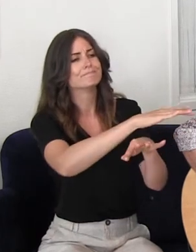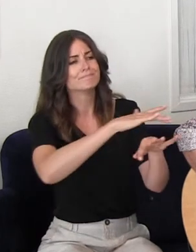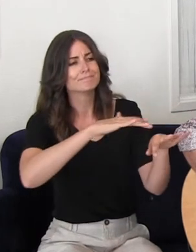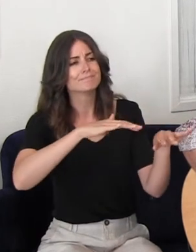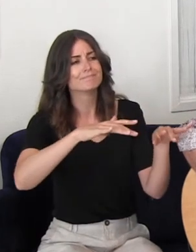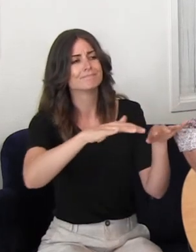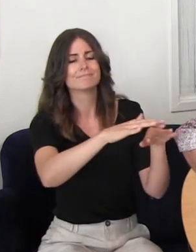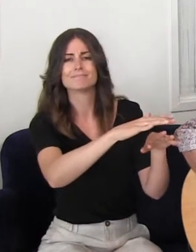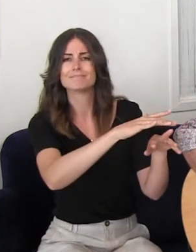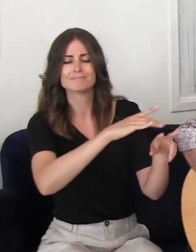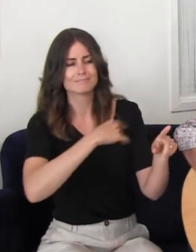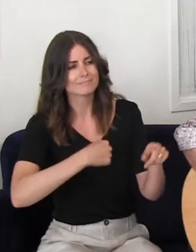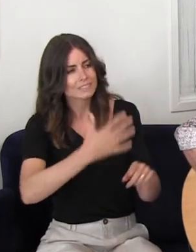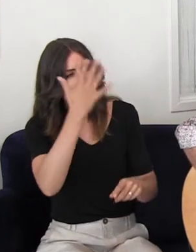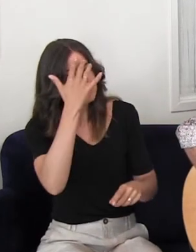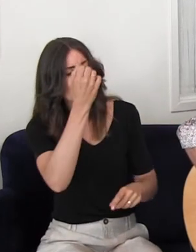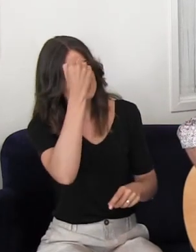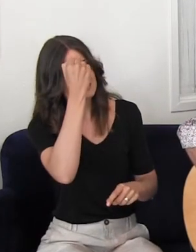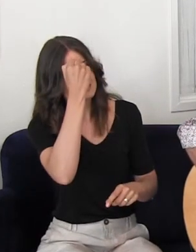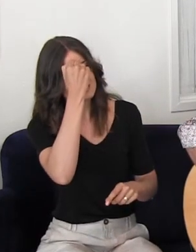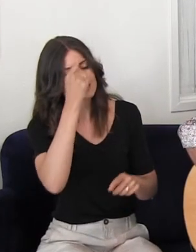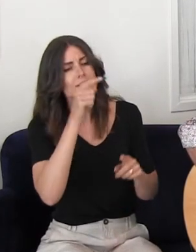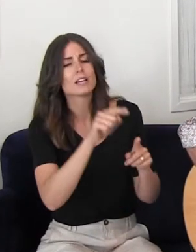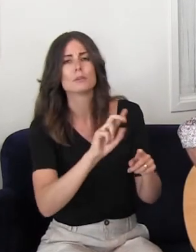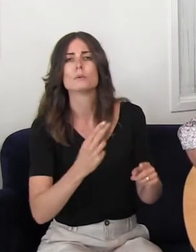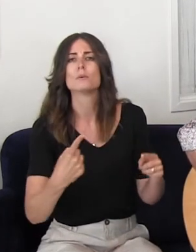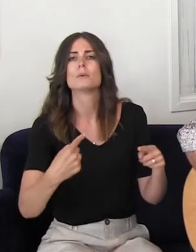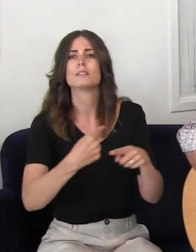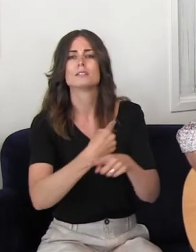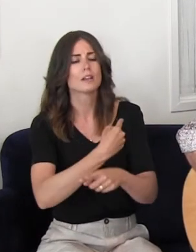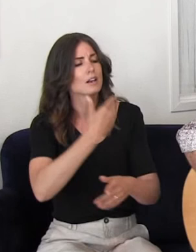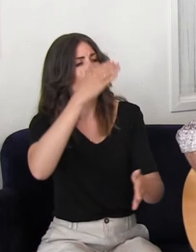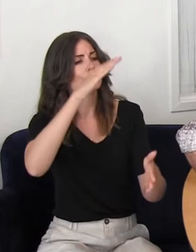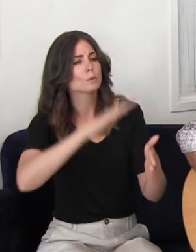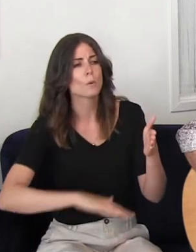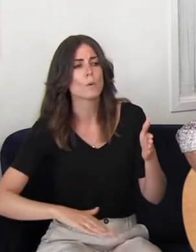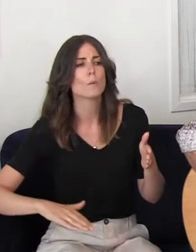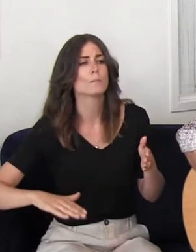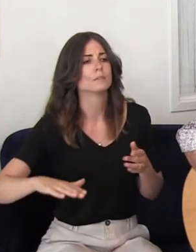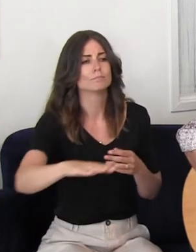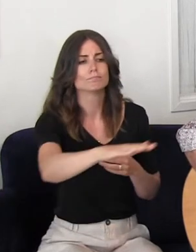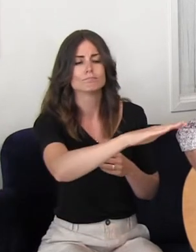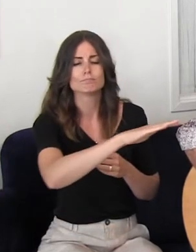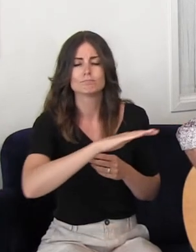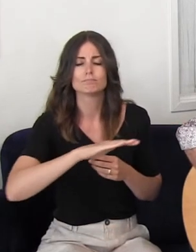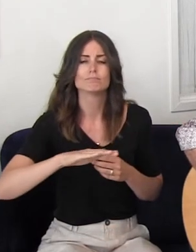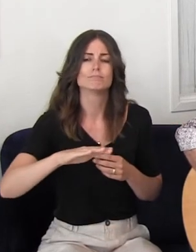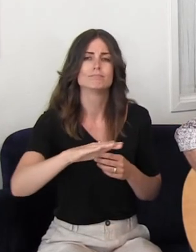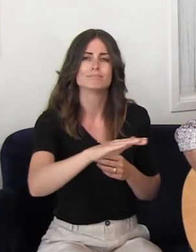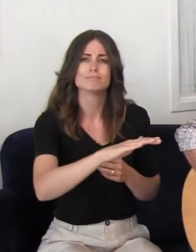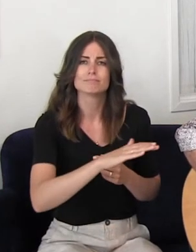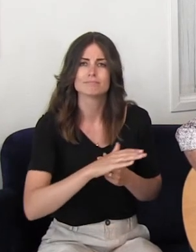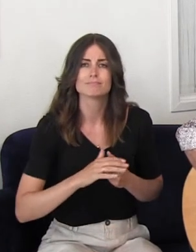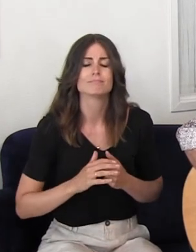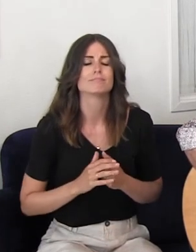gestalter och syner minns. Där står tomheten öde och kal.